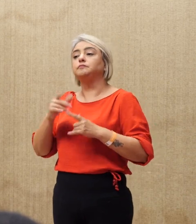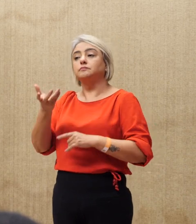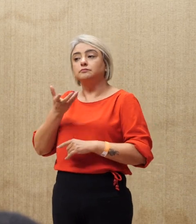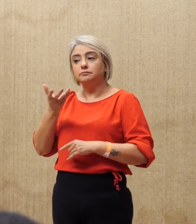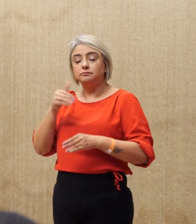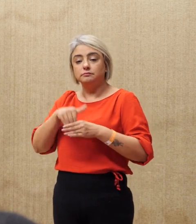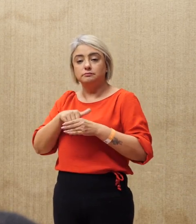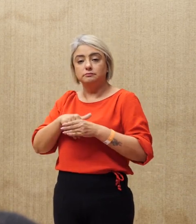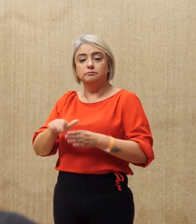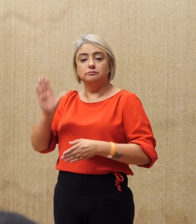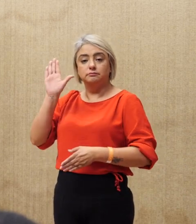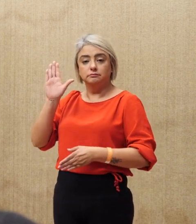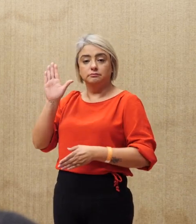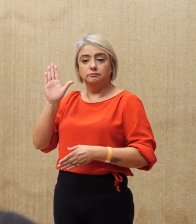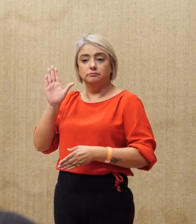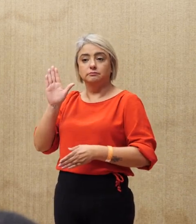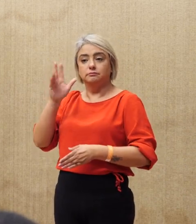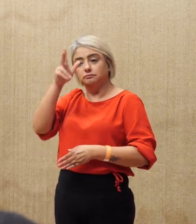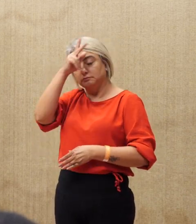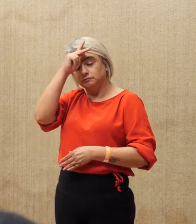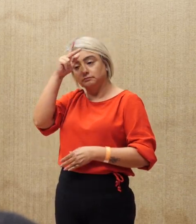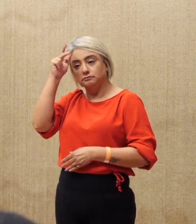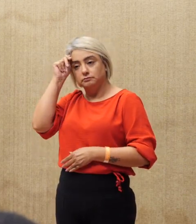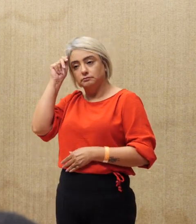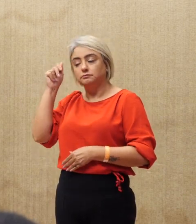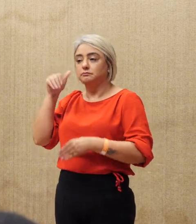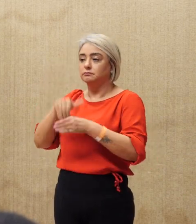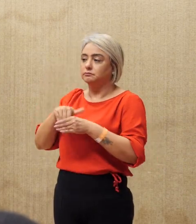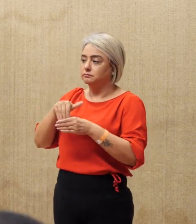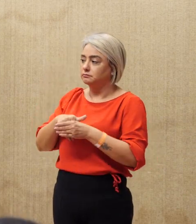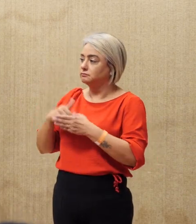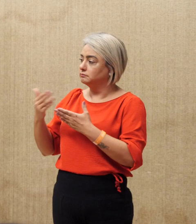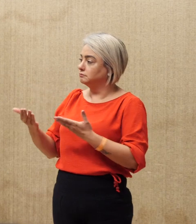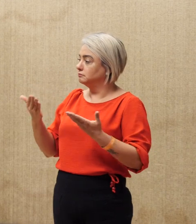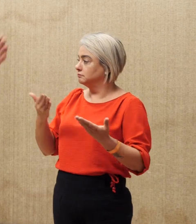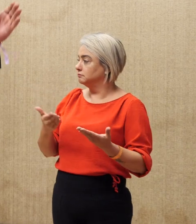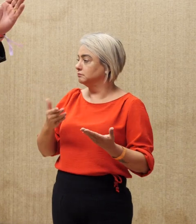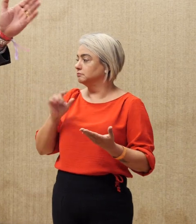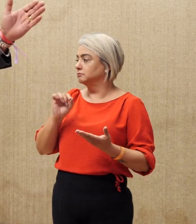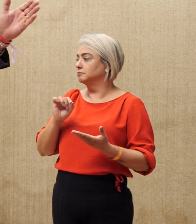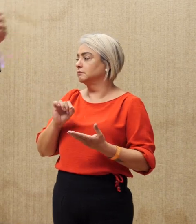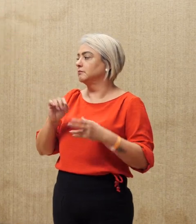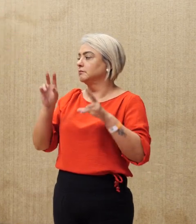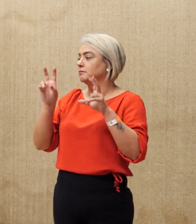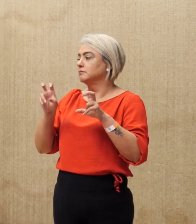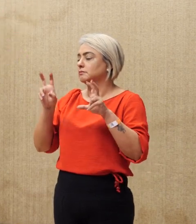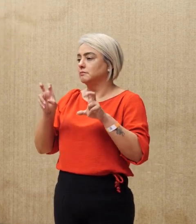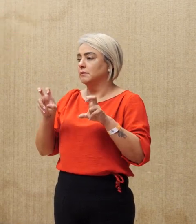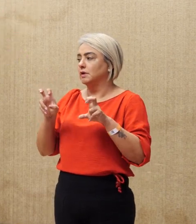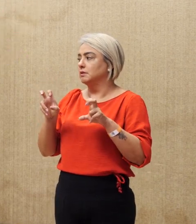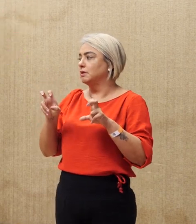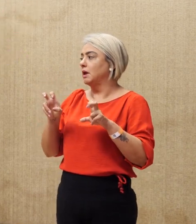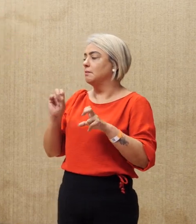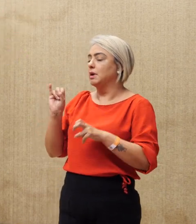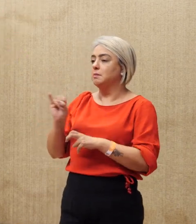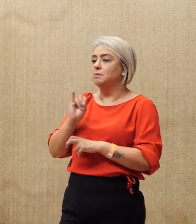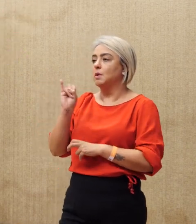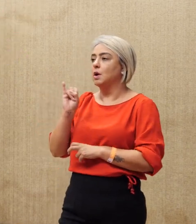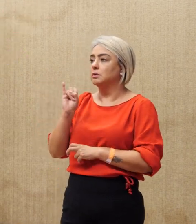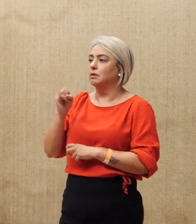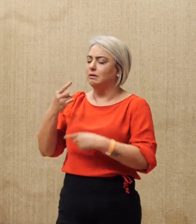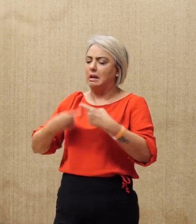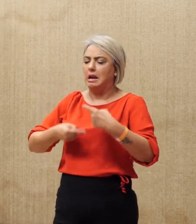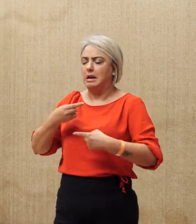pretendem pleitear um cargo de prefeito nas eleições que vêm, esse é um tema bastante importante para